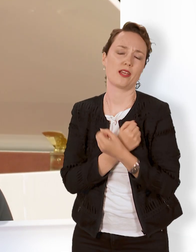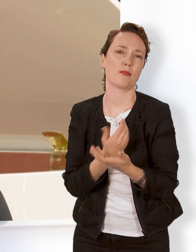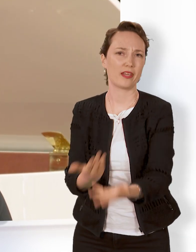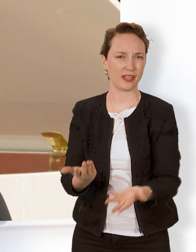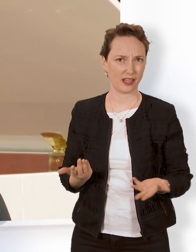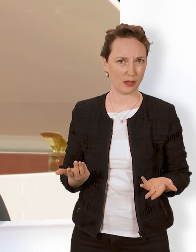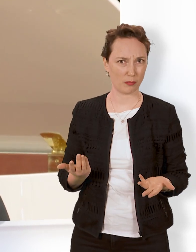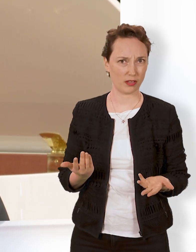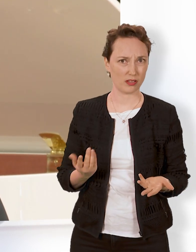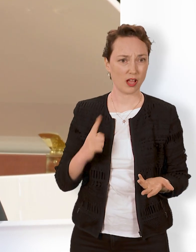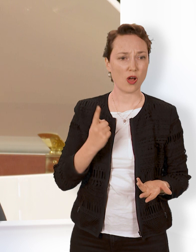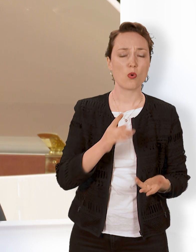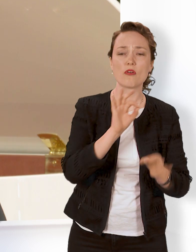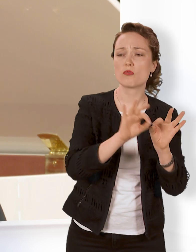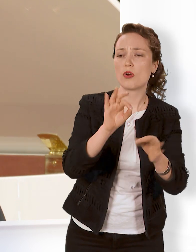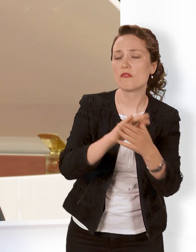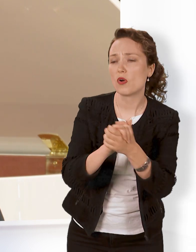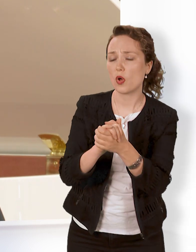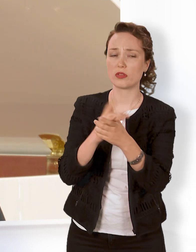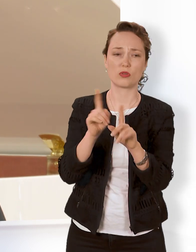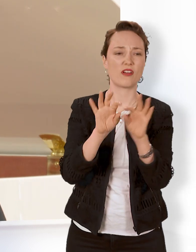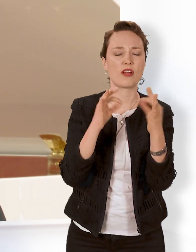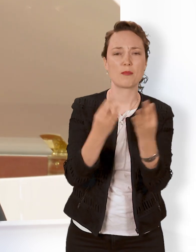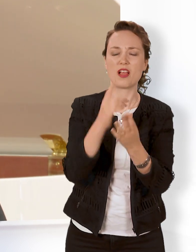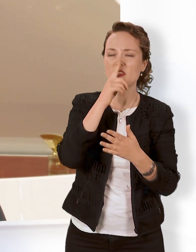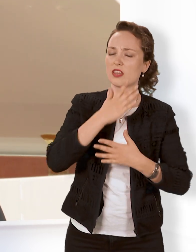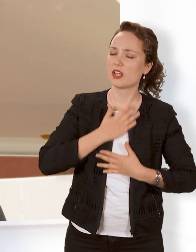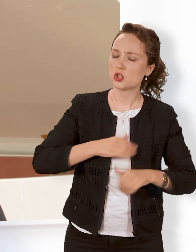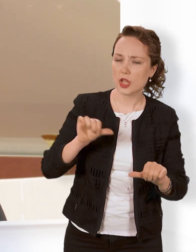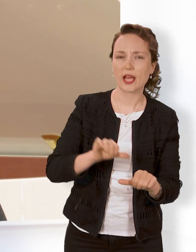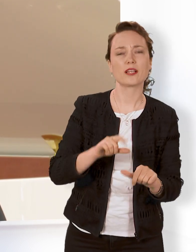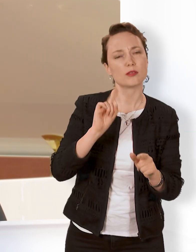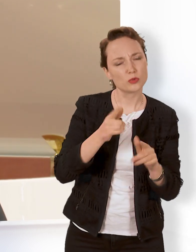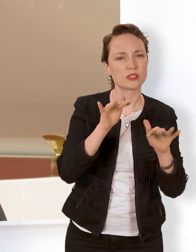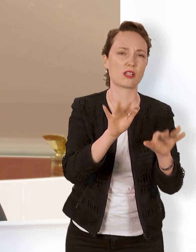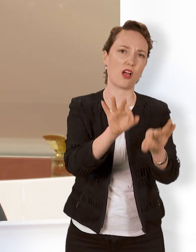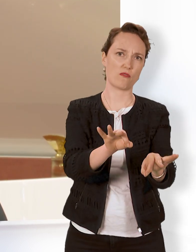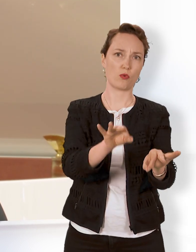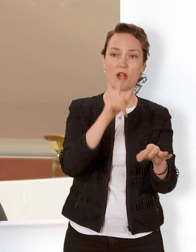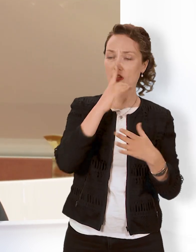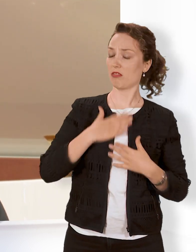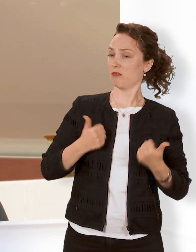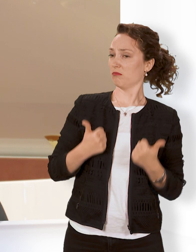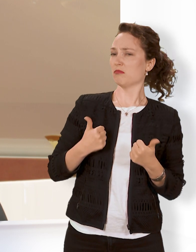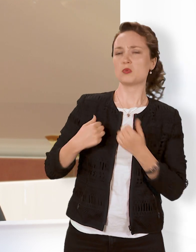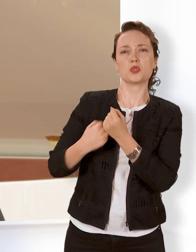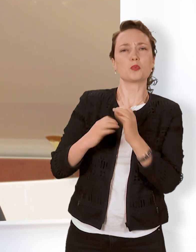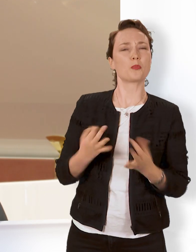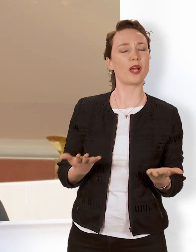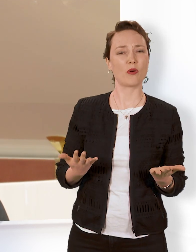für Freunde da sein oder für die Familie, wenn es einem schlecht geht. Wenn es einem gut geht, dann braucht man keine Unterstützung. Aber gerade